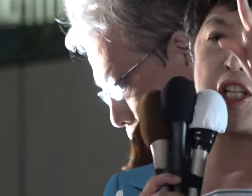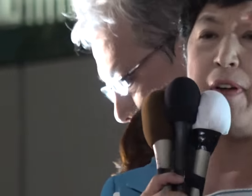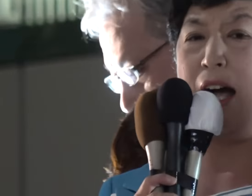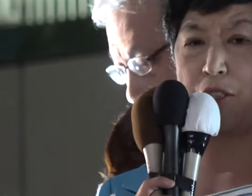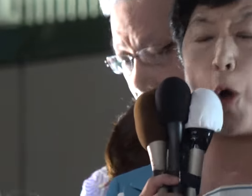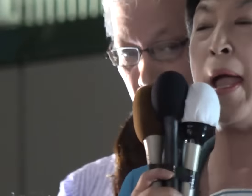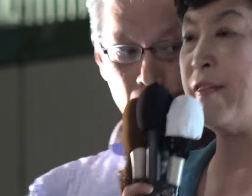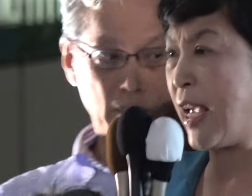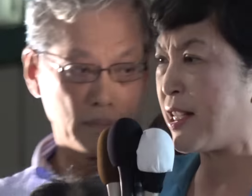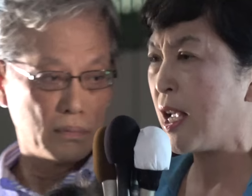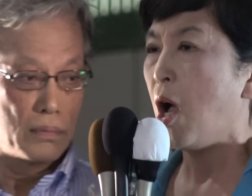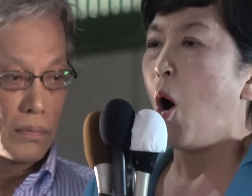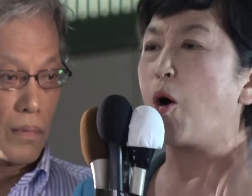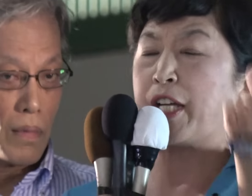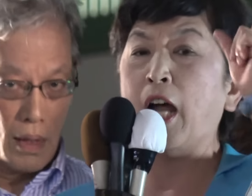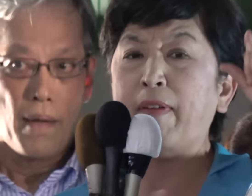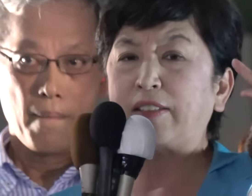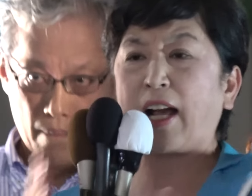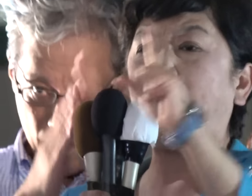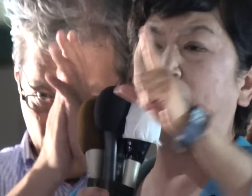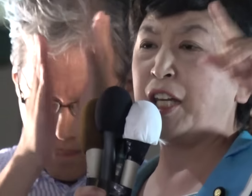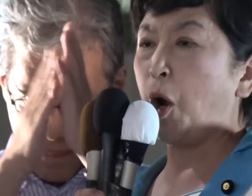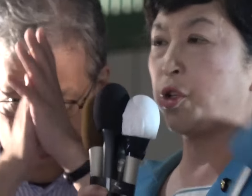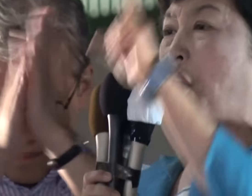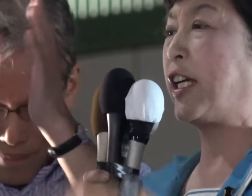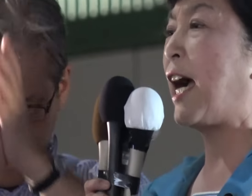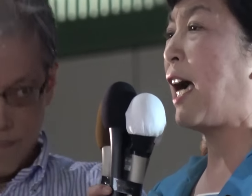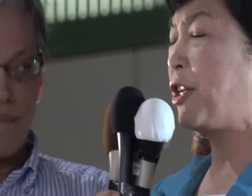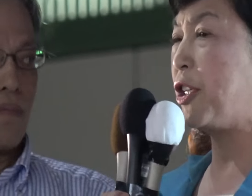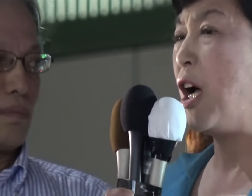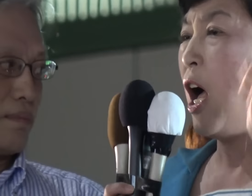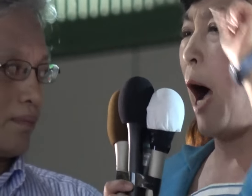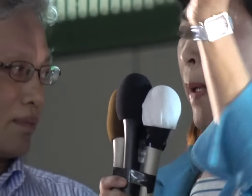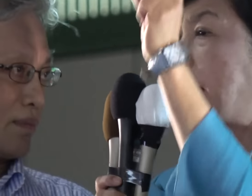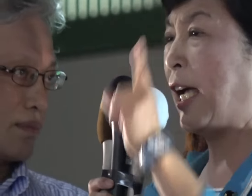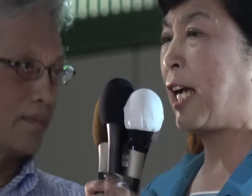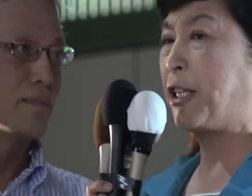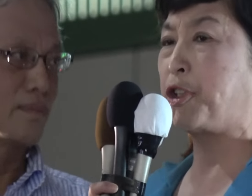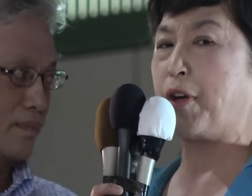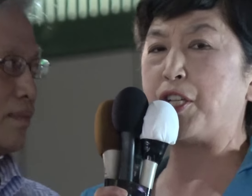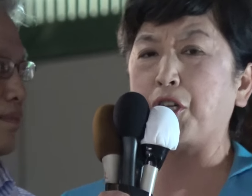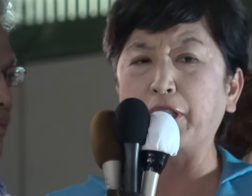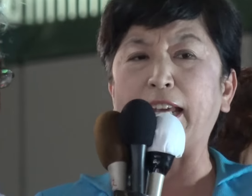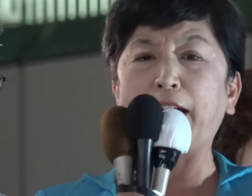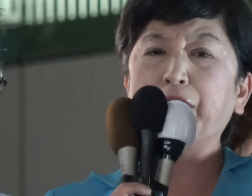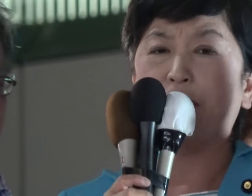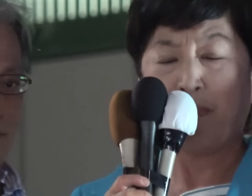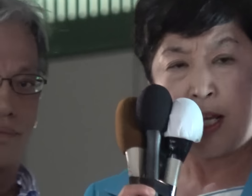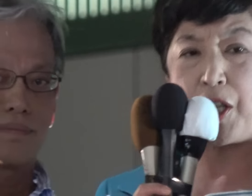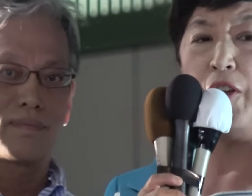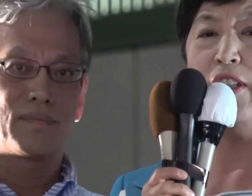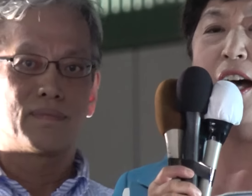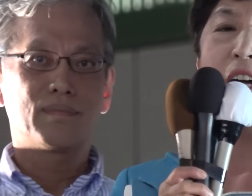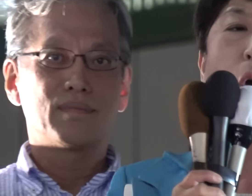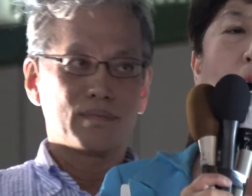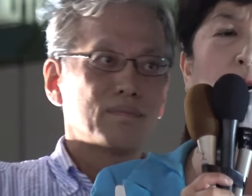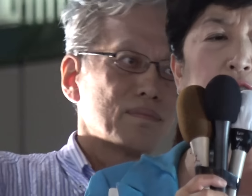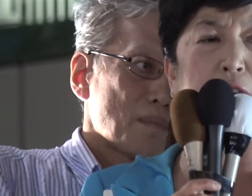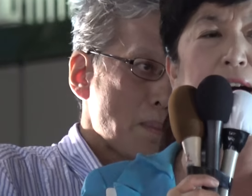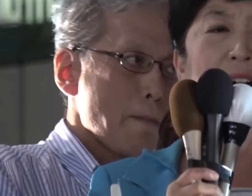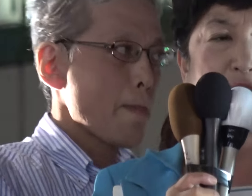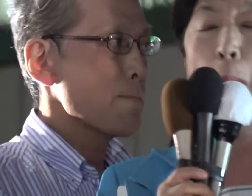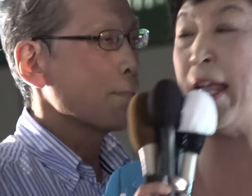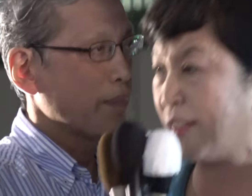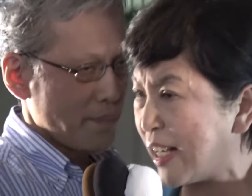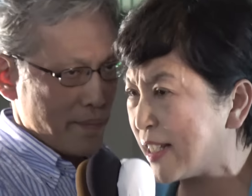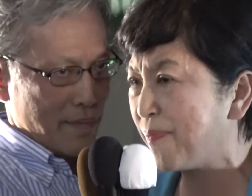な知事はごめんです。沖縄高江に襲いかかる安倍内閣と一緒にやる、そんな候補